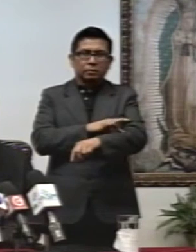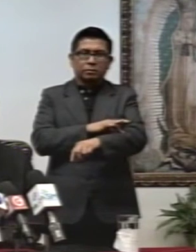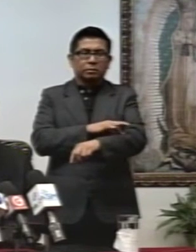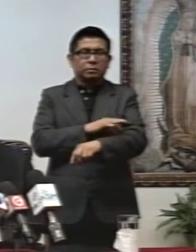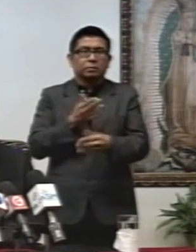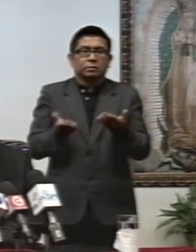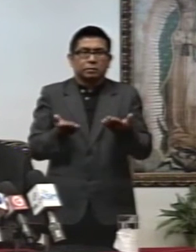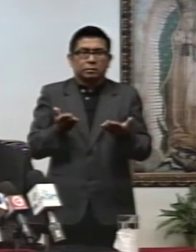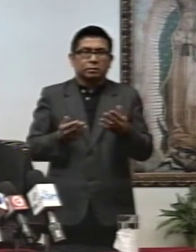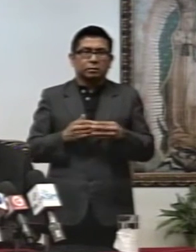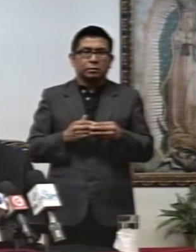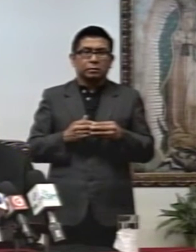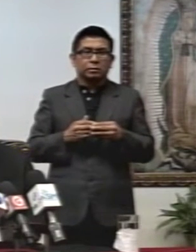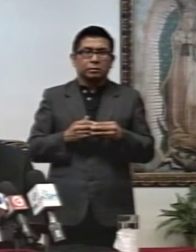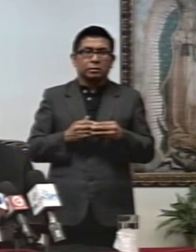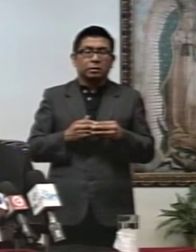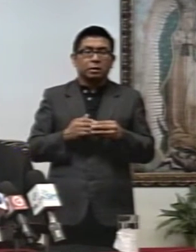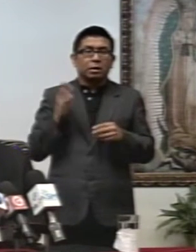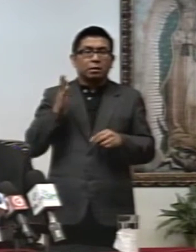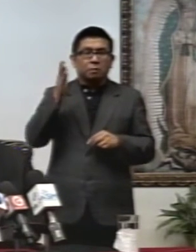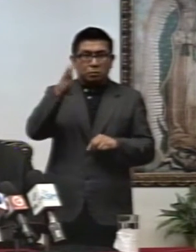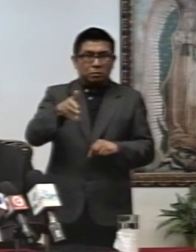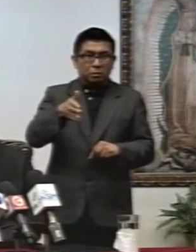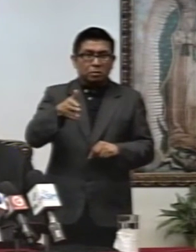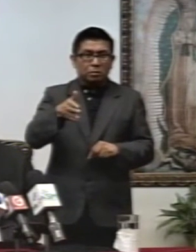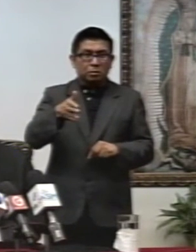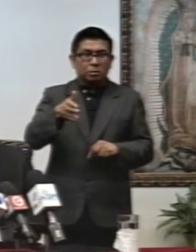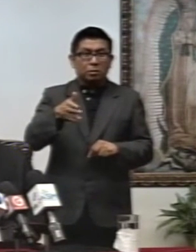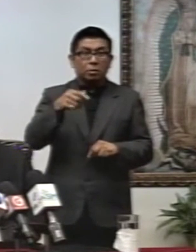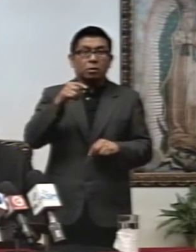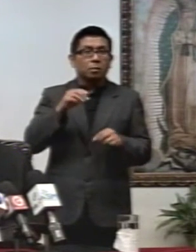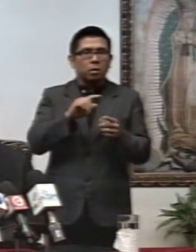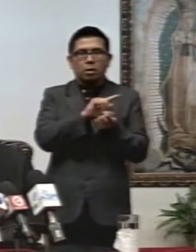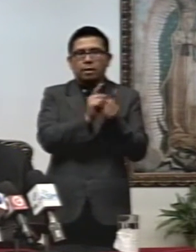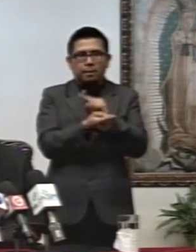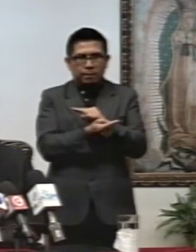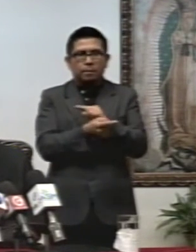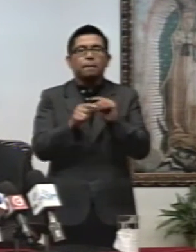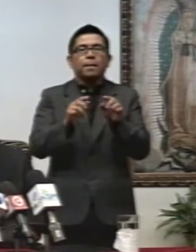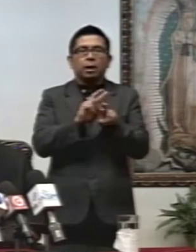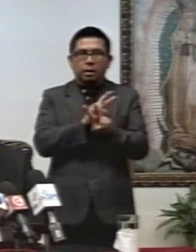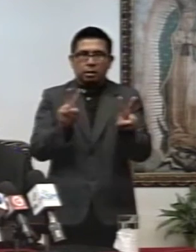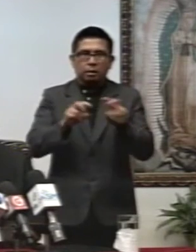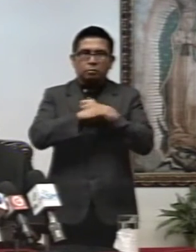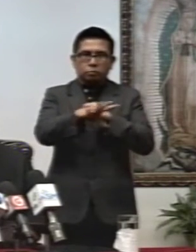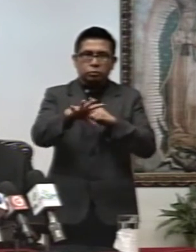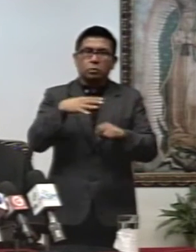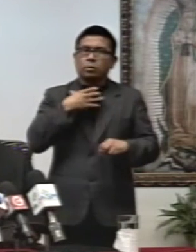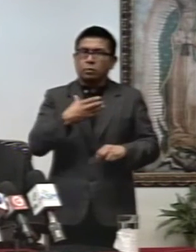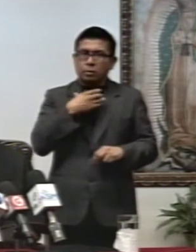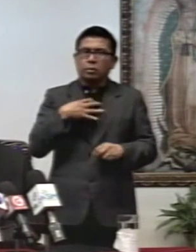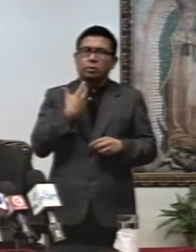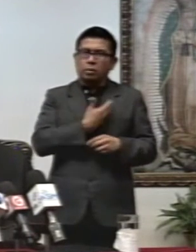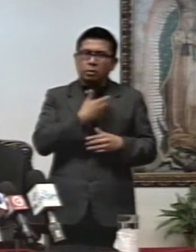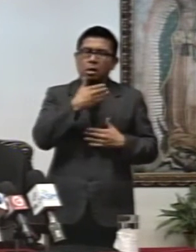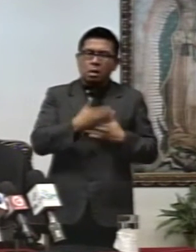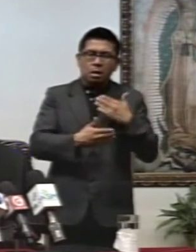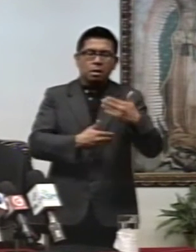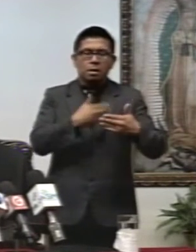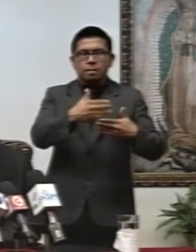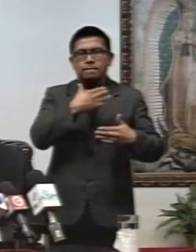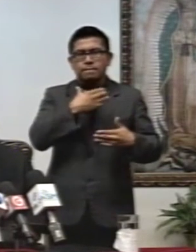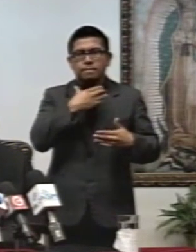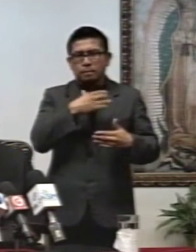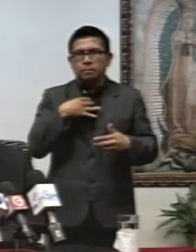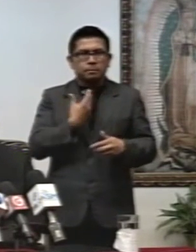duda alguna, garantía para que tengamos el día de mañana un país pacífico, porque nos está costando mucho esta situación.